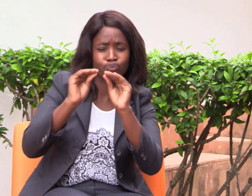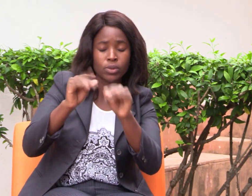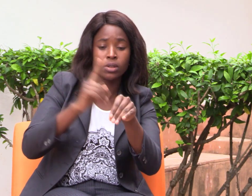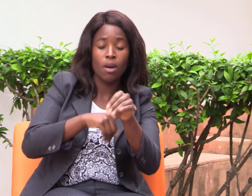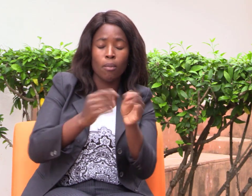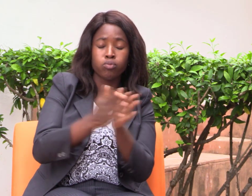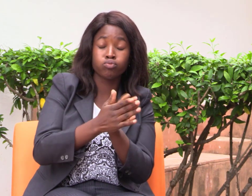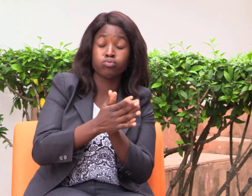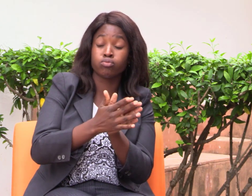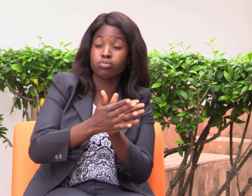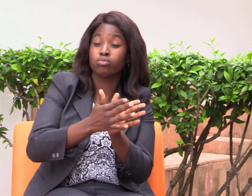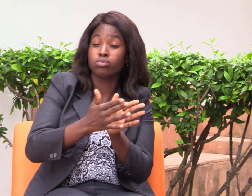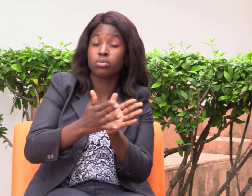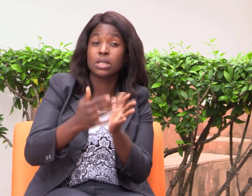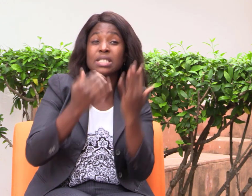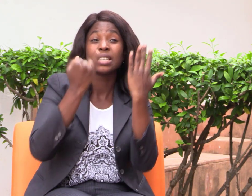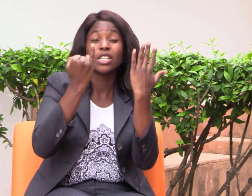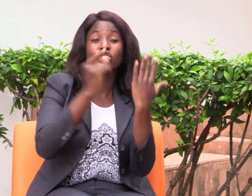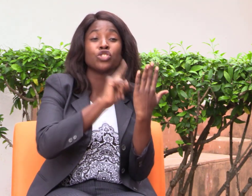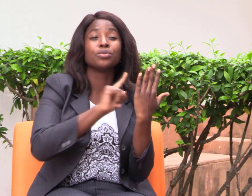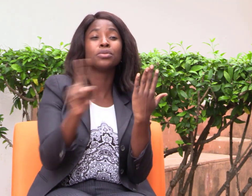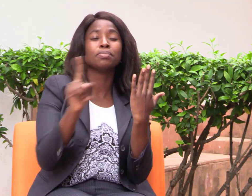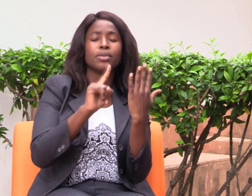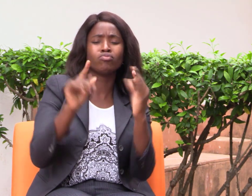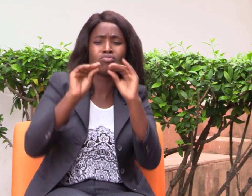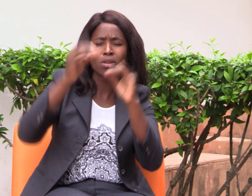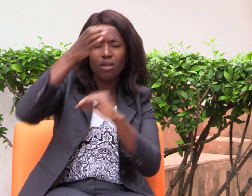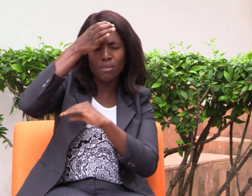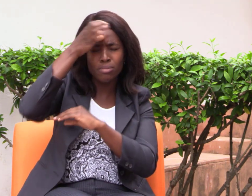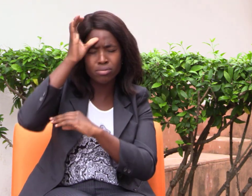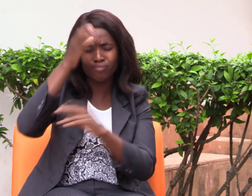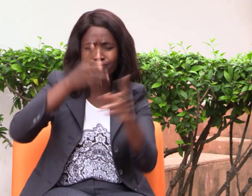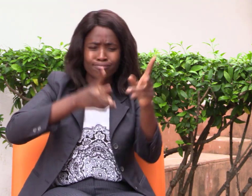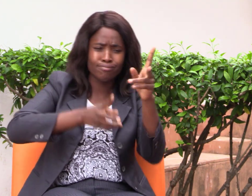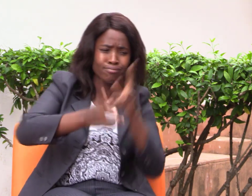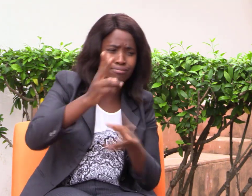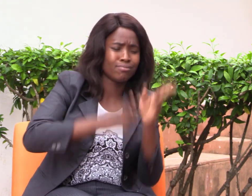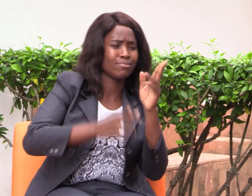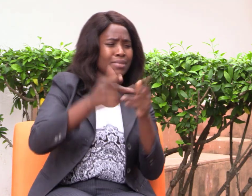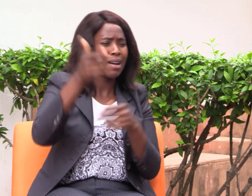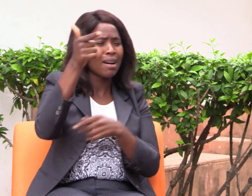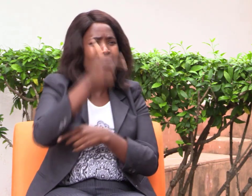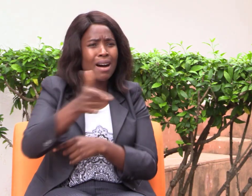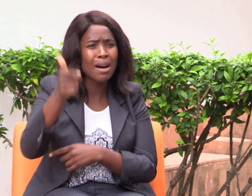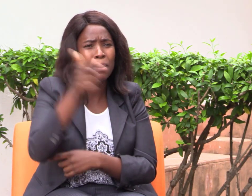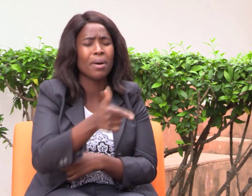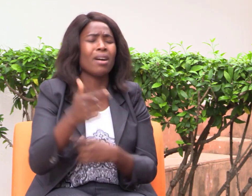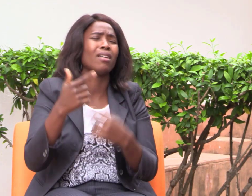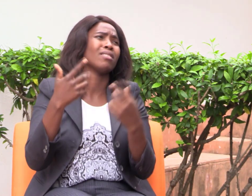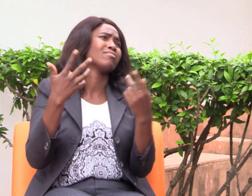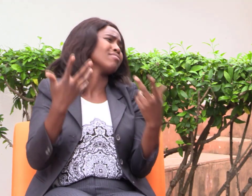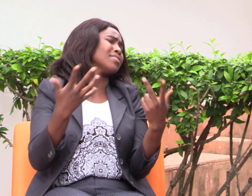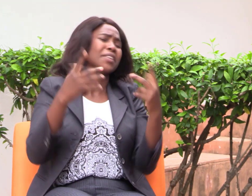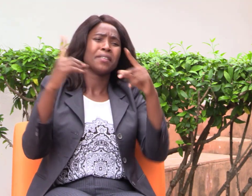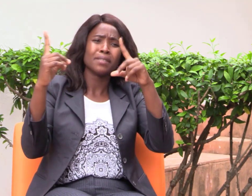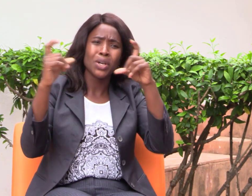que formou esses jovens. Durante 6 meses fomos capacitados a fazer imagens,